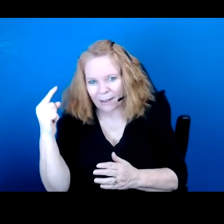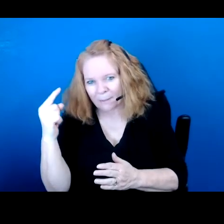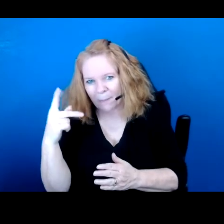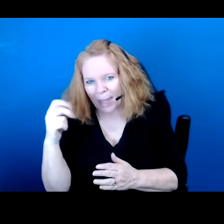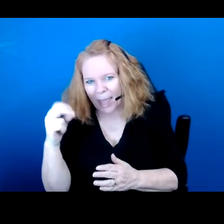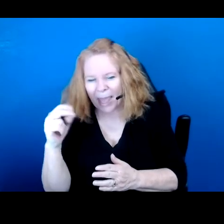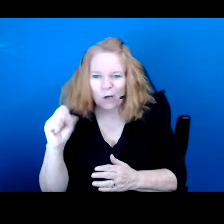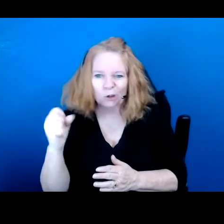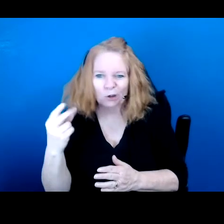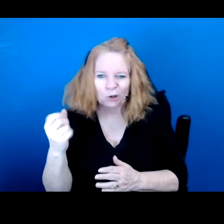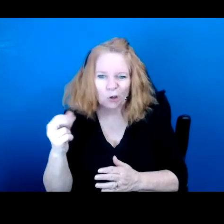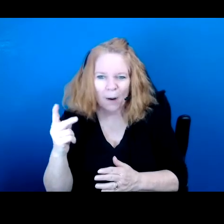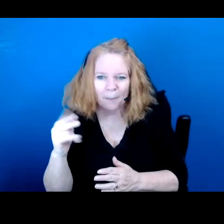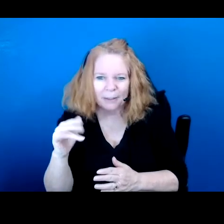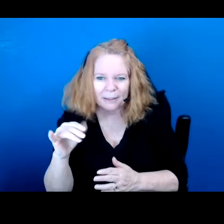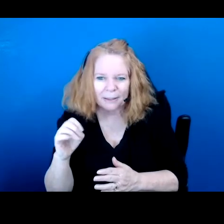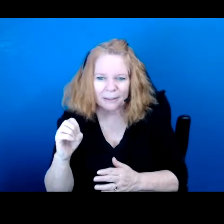mi pencil negro